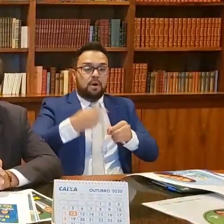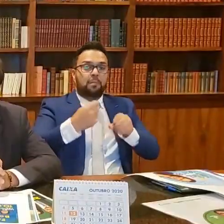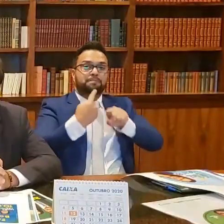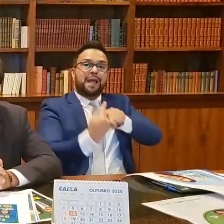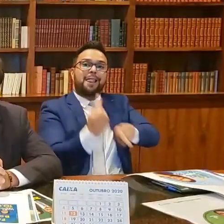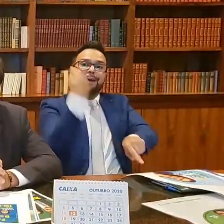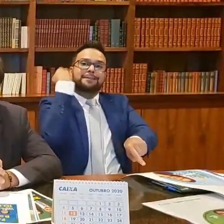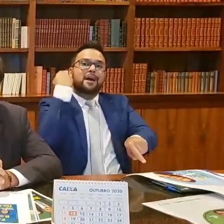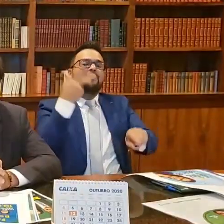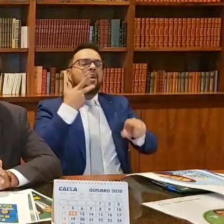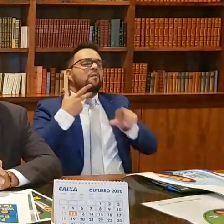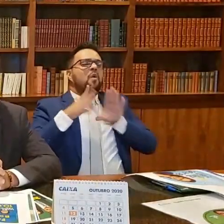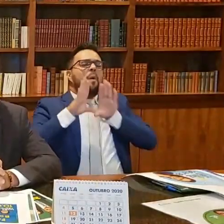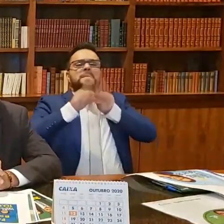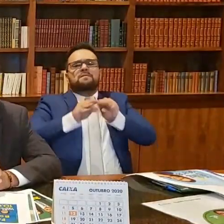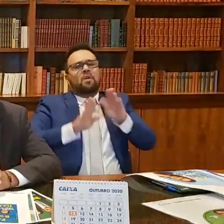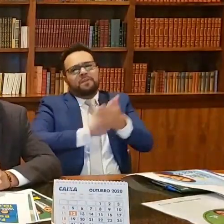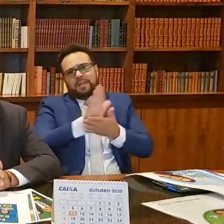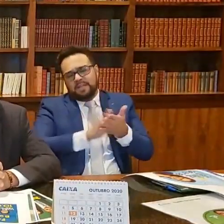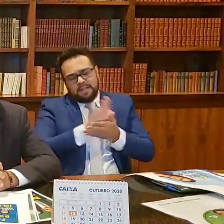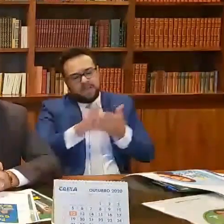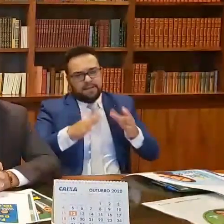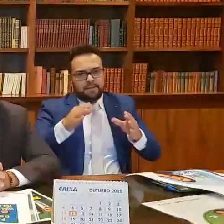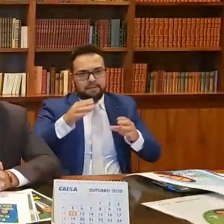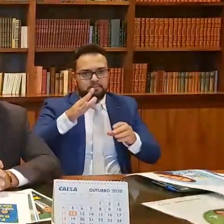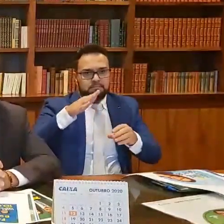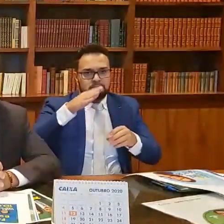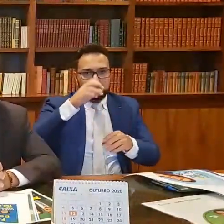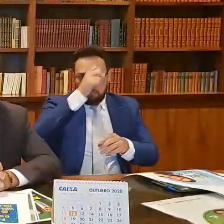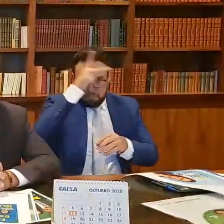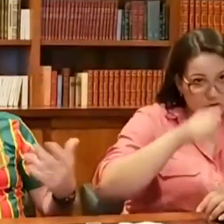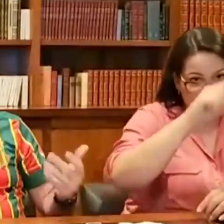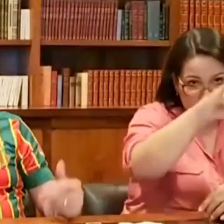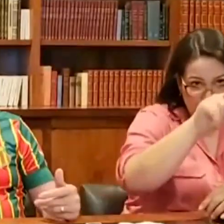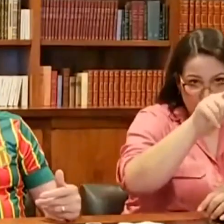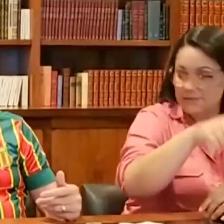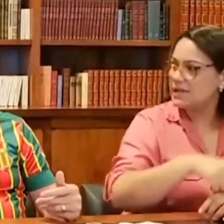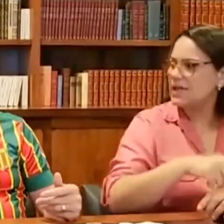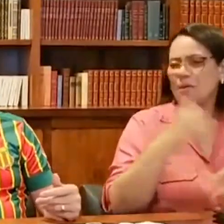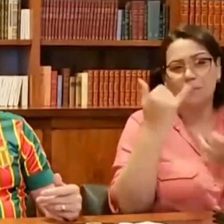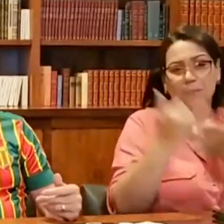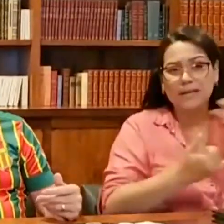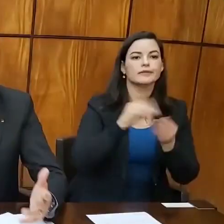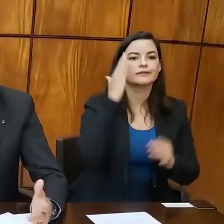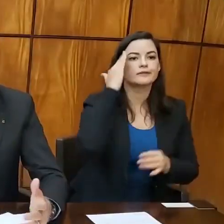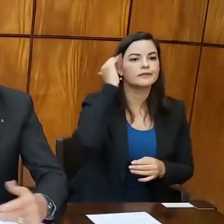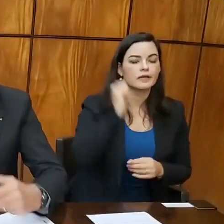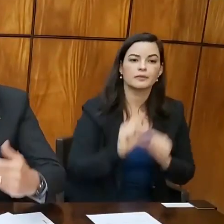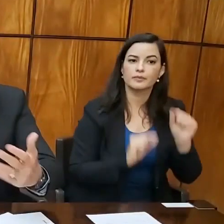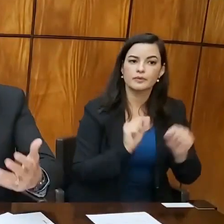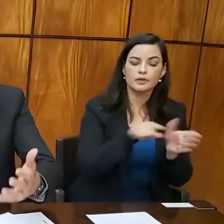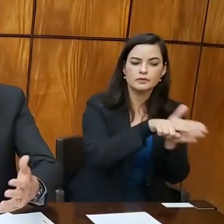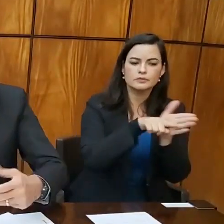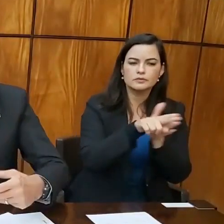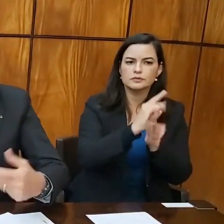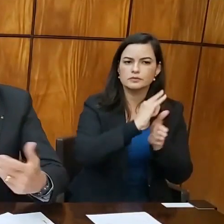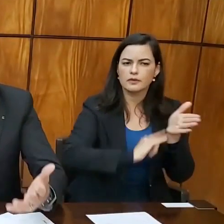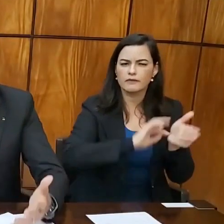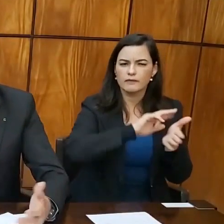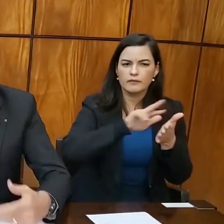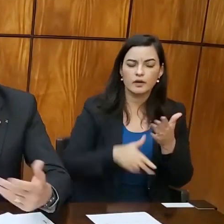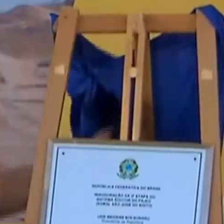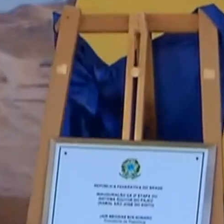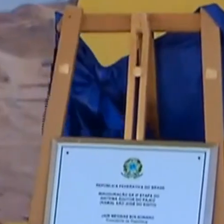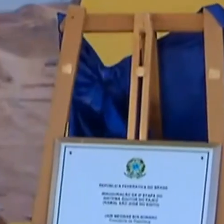fácil com Aliados em situação difícil o presidente bolsonaro deve iniciar o lives diárias para tentar alavancar